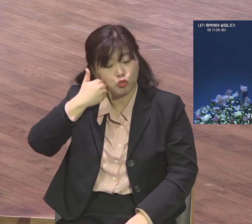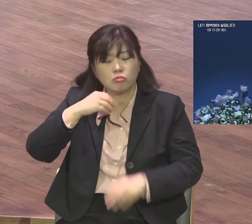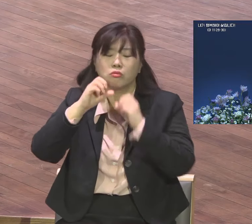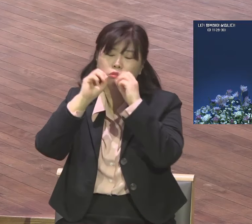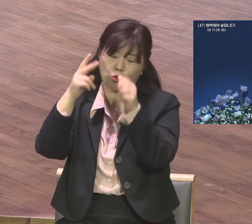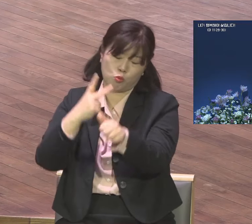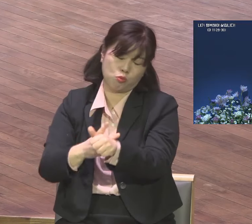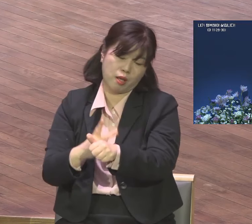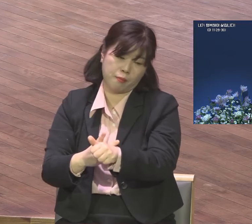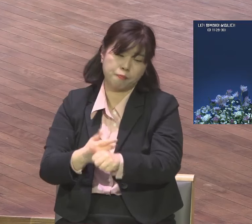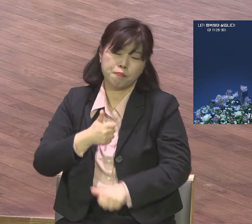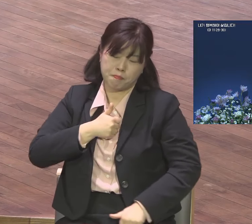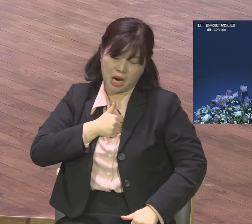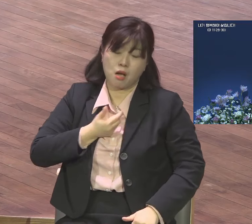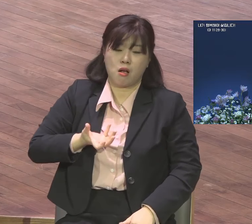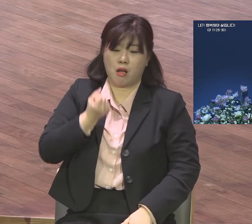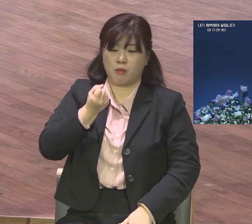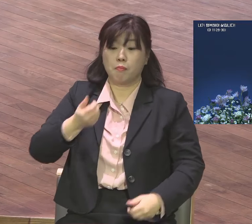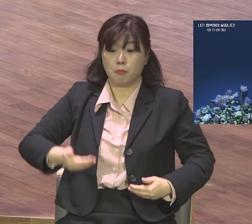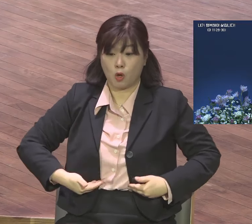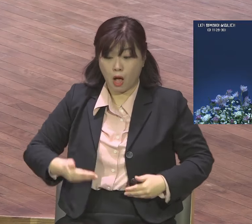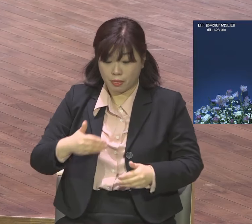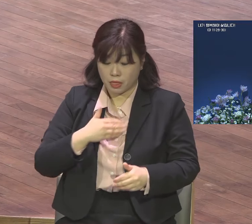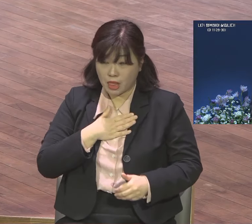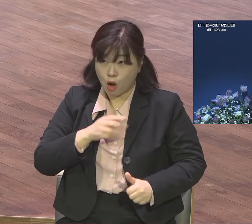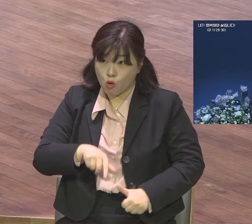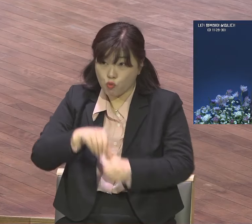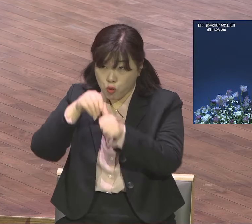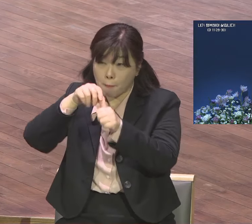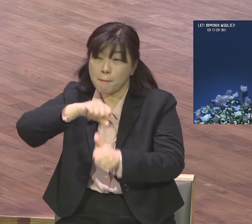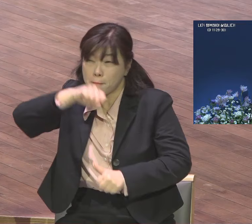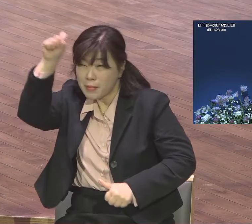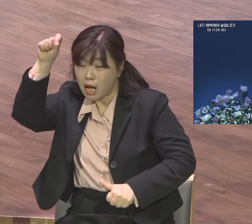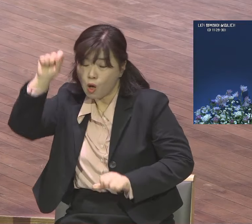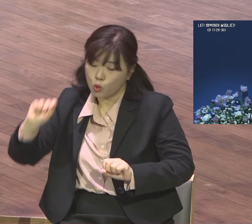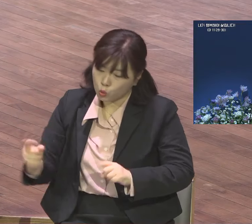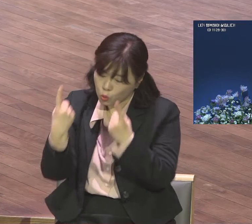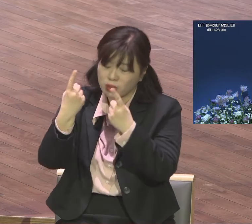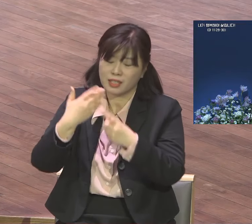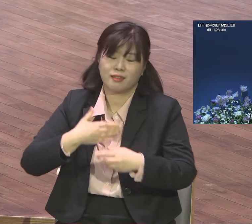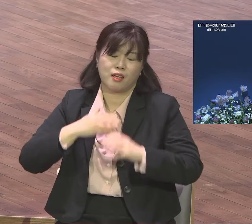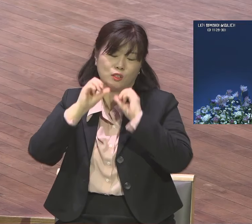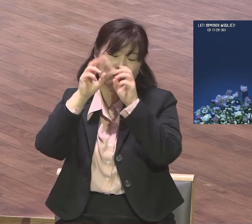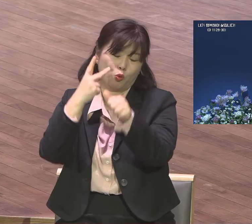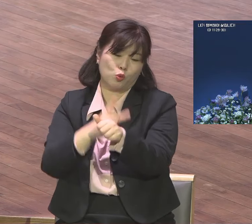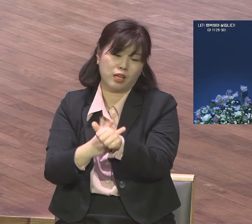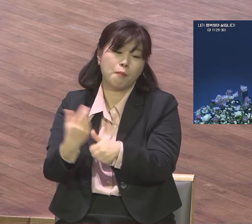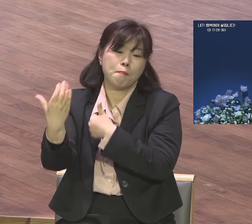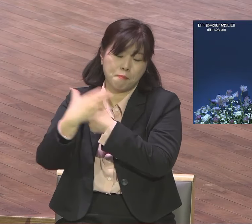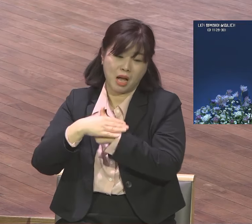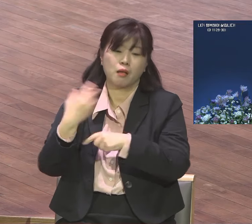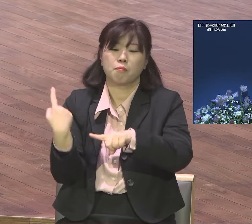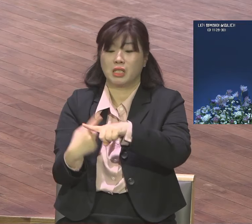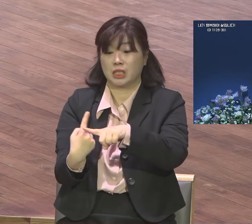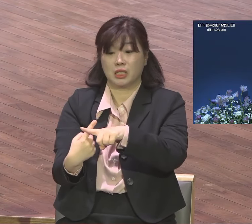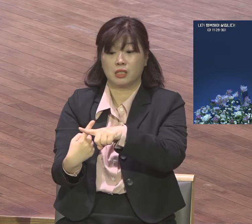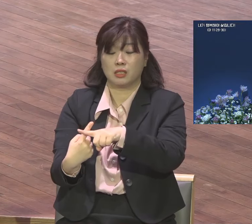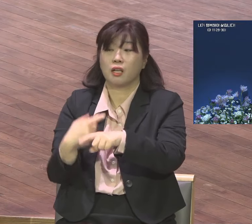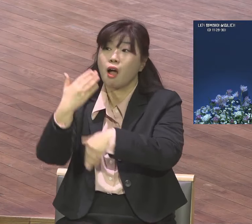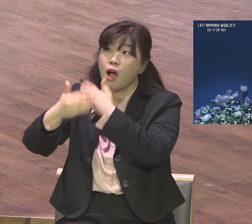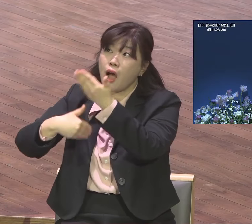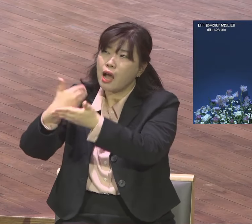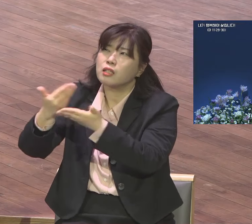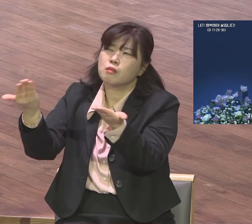다 포함되어 있습니다. 그것이 예수님께서 우리에게 남기신 영원한 미션이기